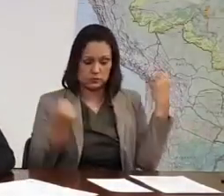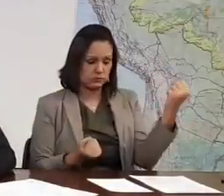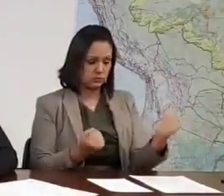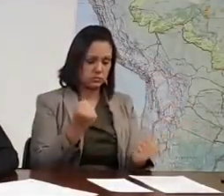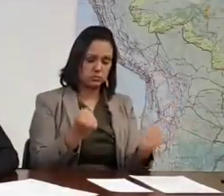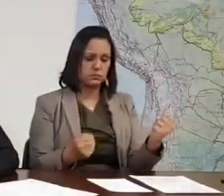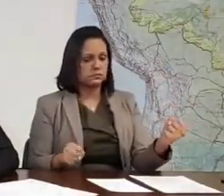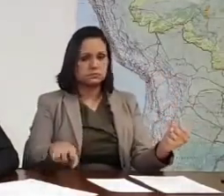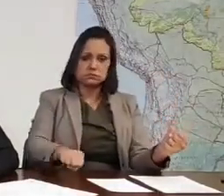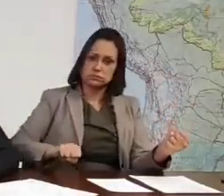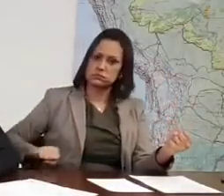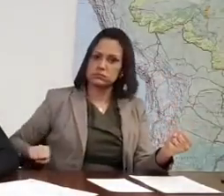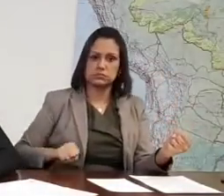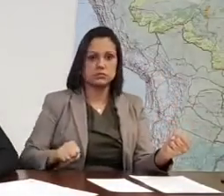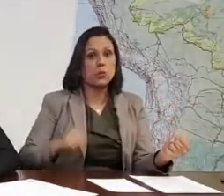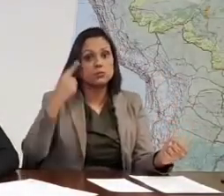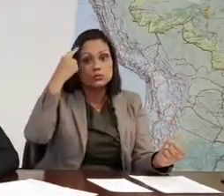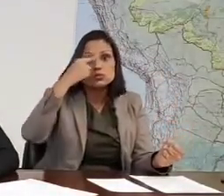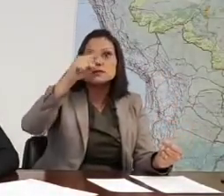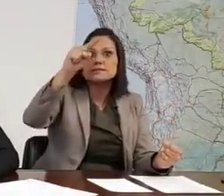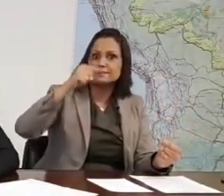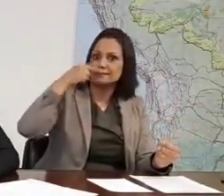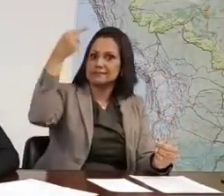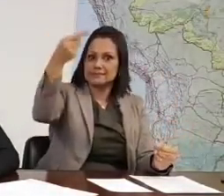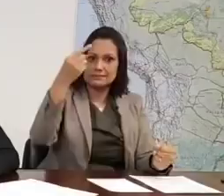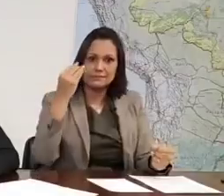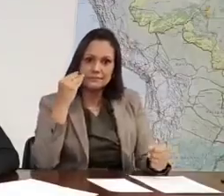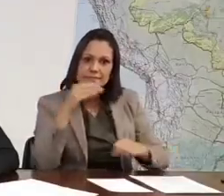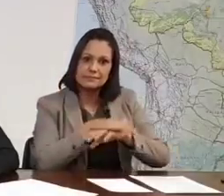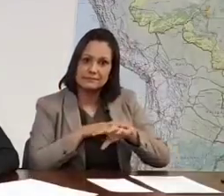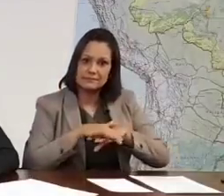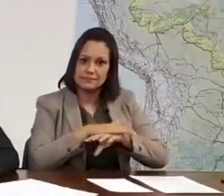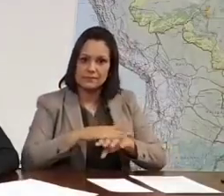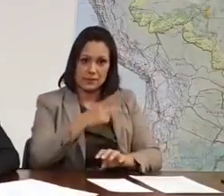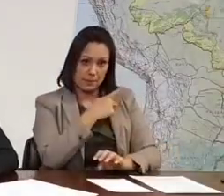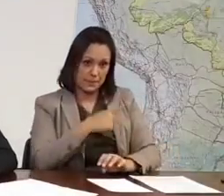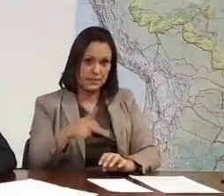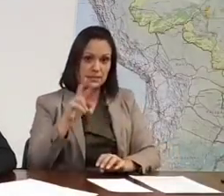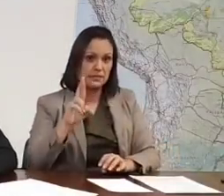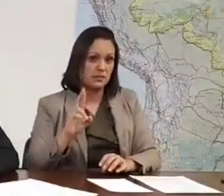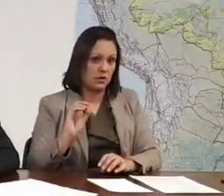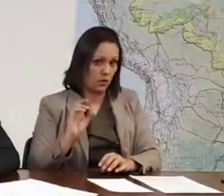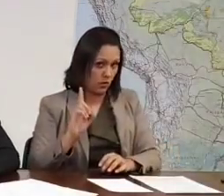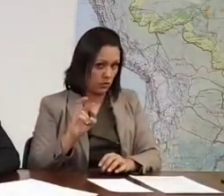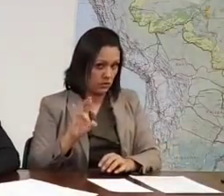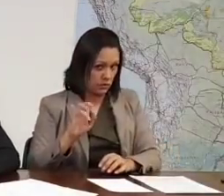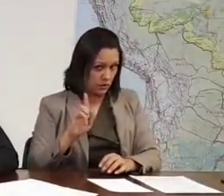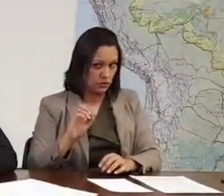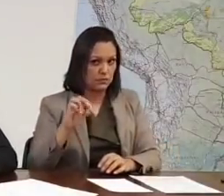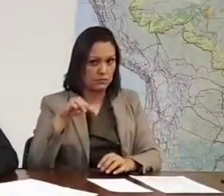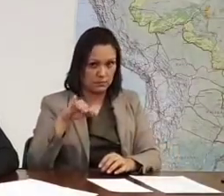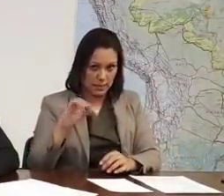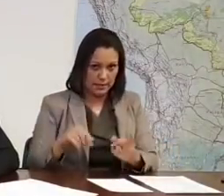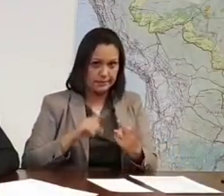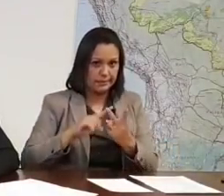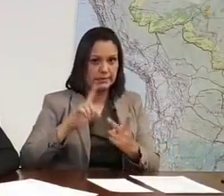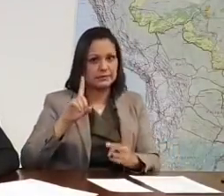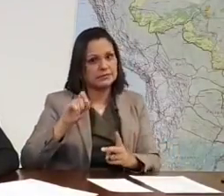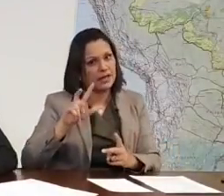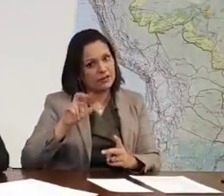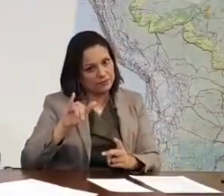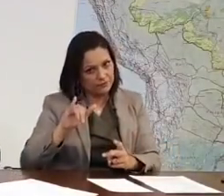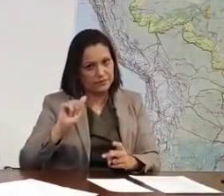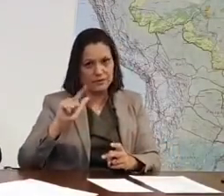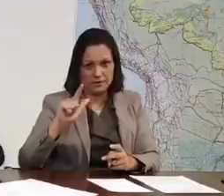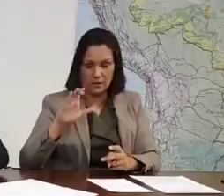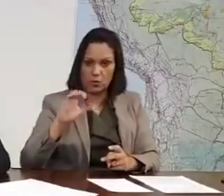aqui, semana que vem vamos pegar a palavra final do nosso presidente Rodrigo Maia e Davi Alcolumbre no Senado também, temos um bom